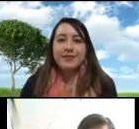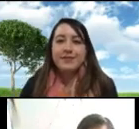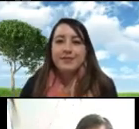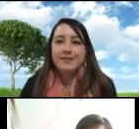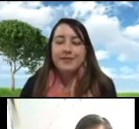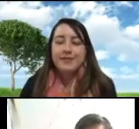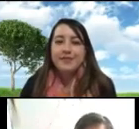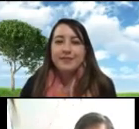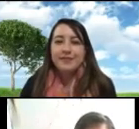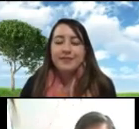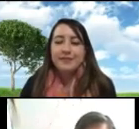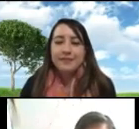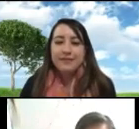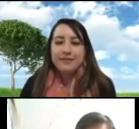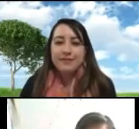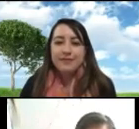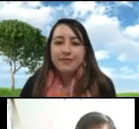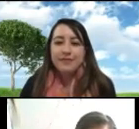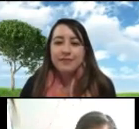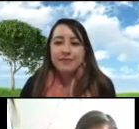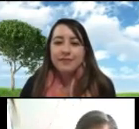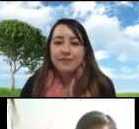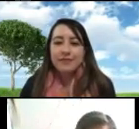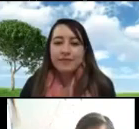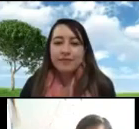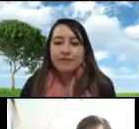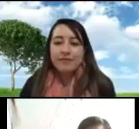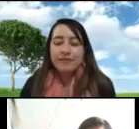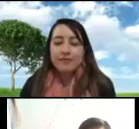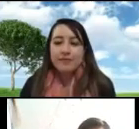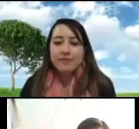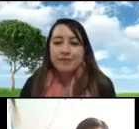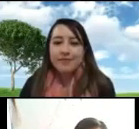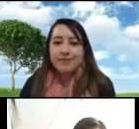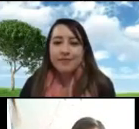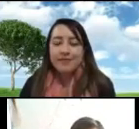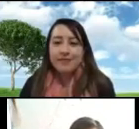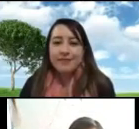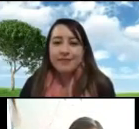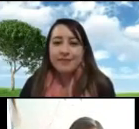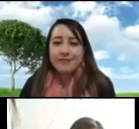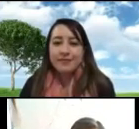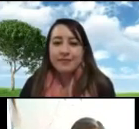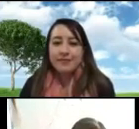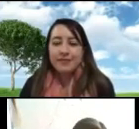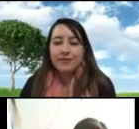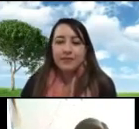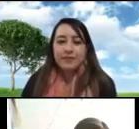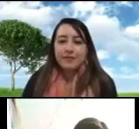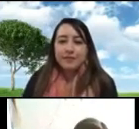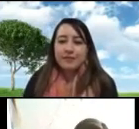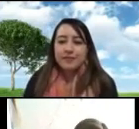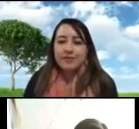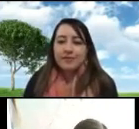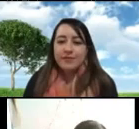el que hizo más puntos es Ramsés Hernández. Felicidades, Ramsés, te vi casi, casi todo el programa en primer lugar, no soltaste.